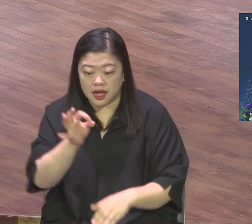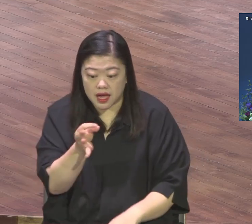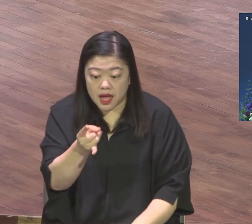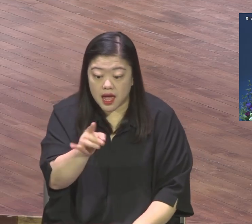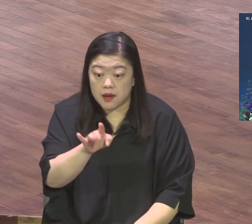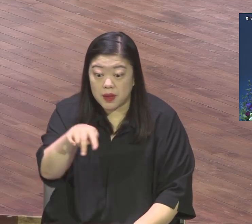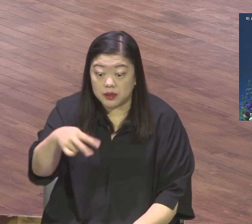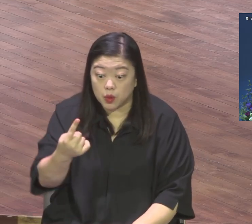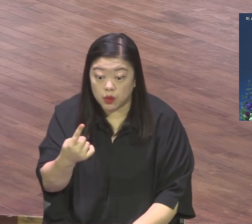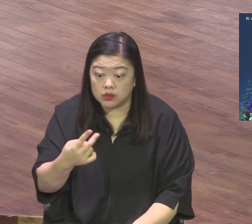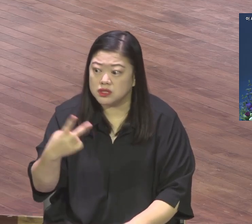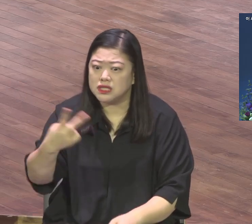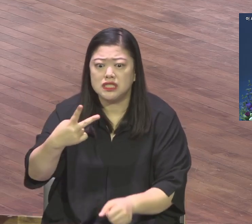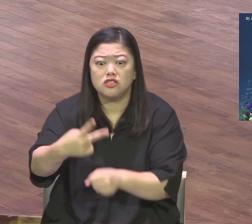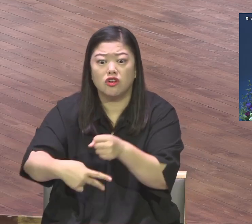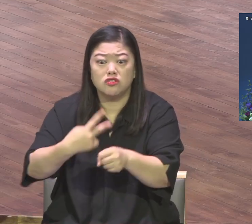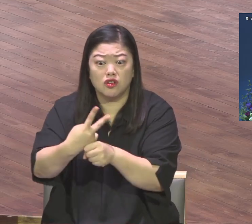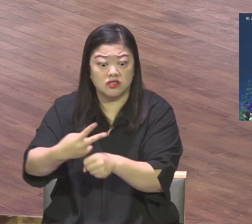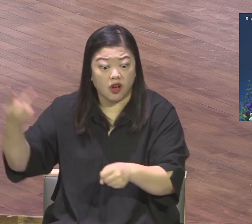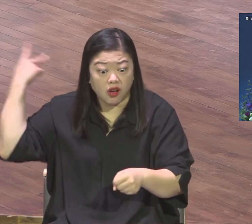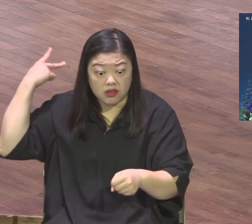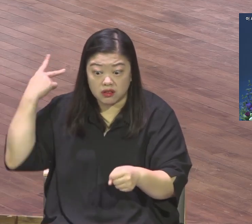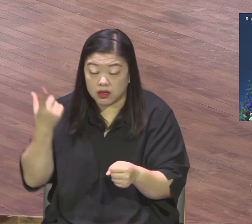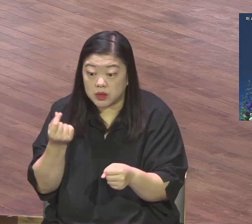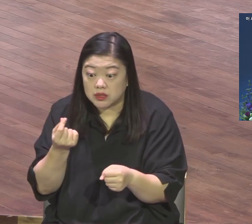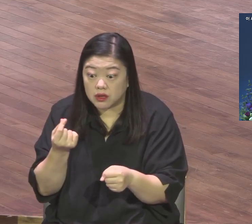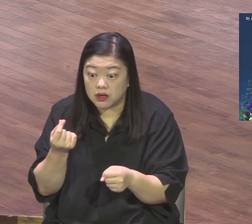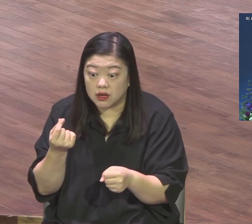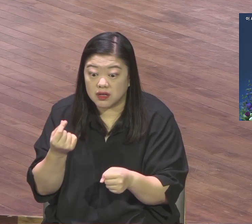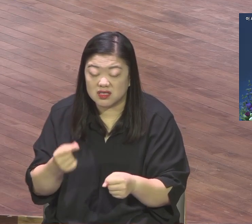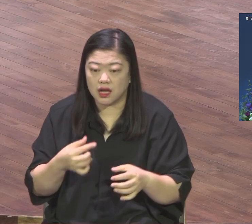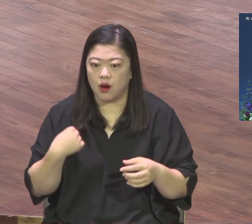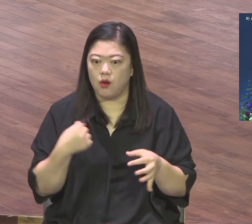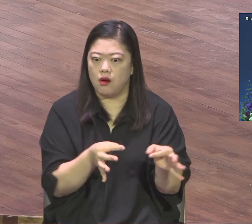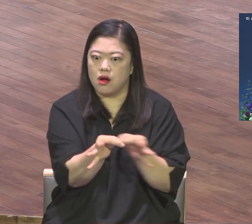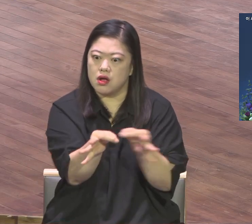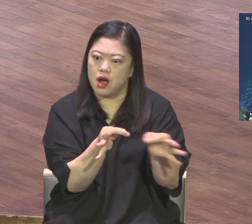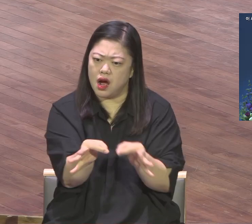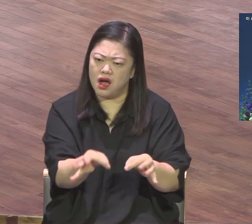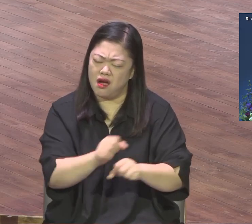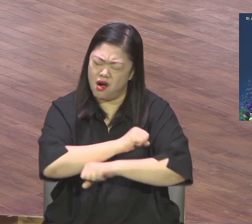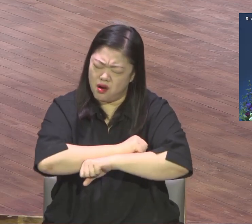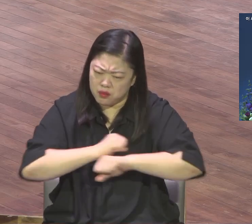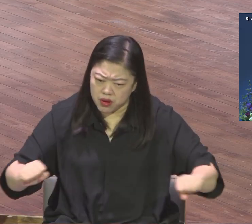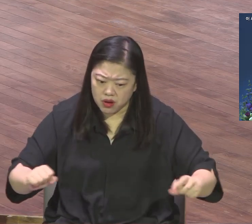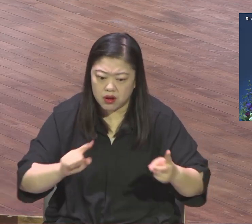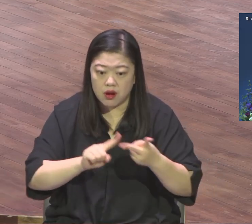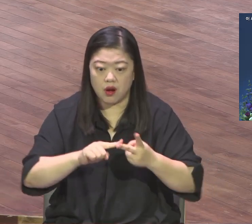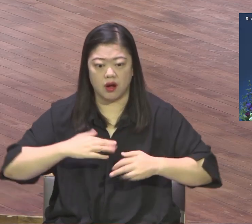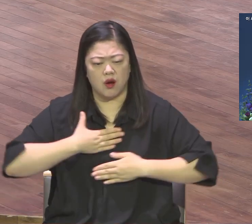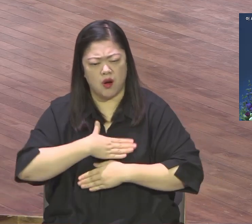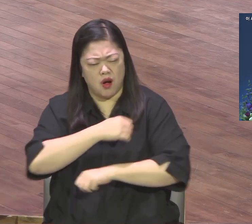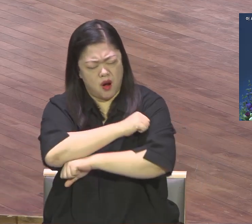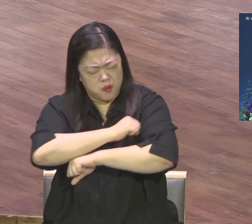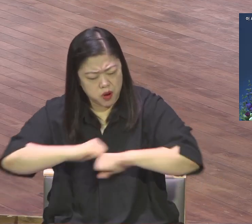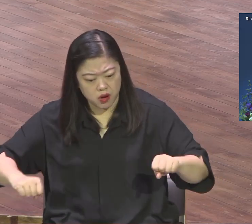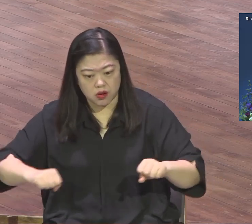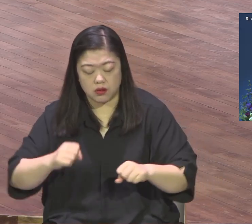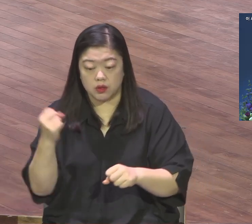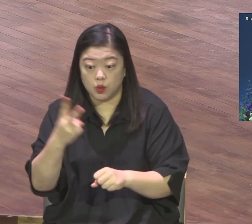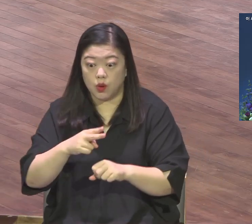에베소에는 이렇게 지금 우리가 가지고 있는 대형 쇼핑몰이라든가 뭐 이런 대형 목욕탕이